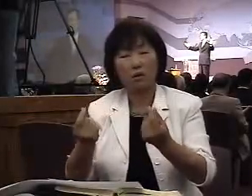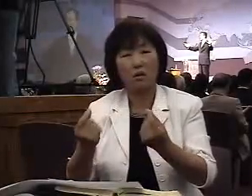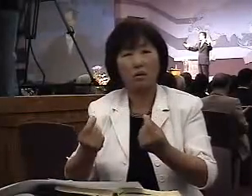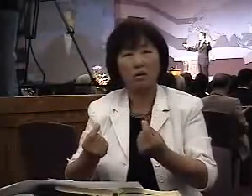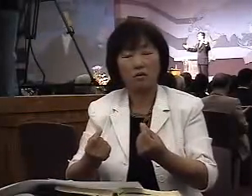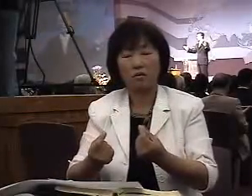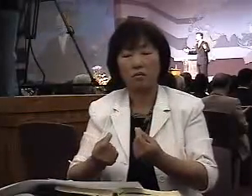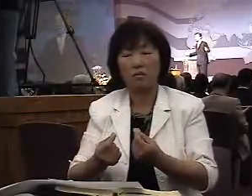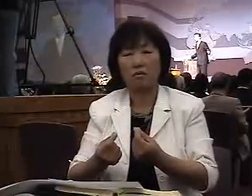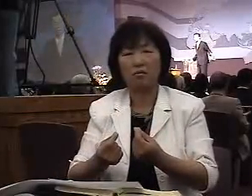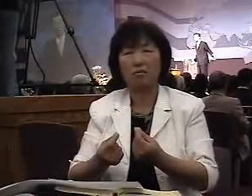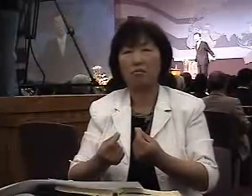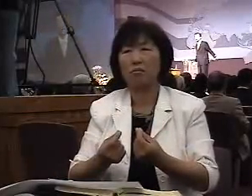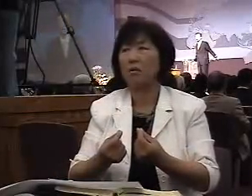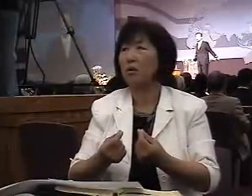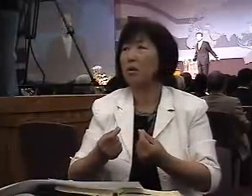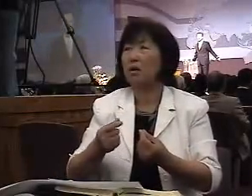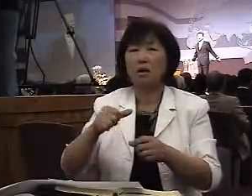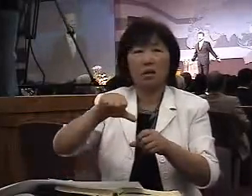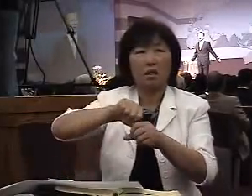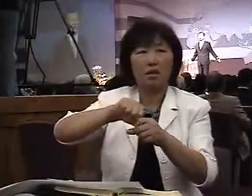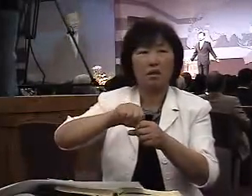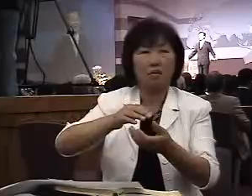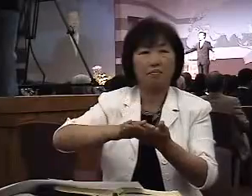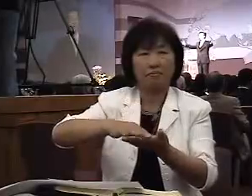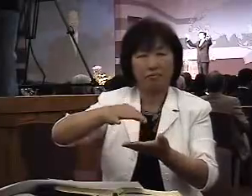오늘날처럼 불경기. 갑자기 가스 프라이스가 그냥